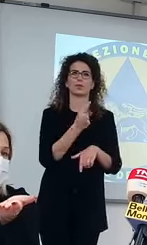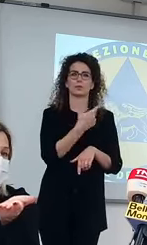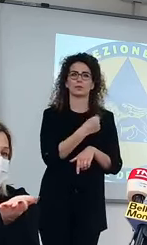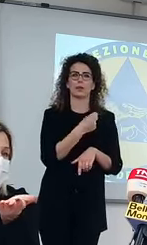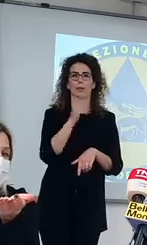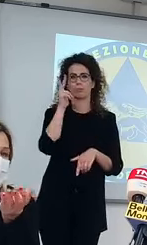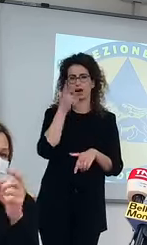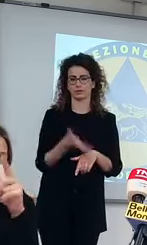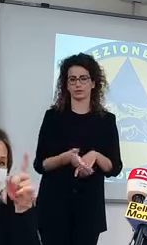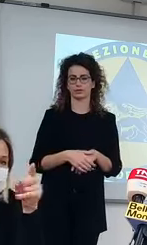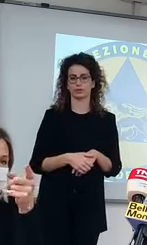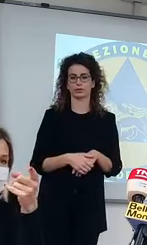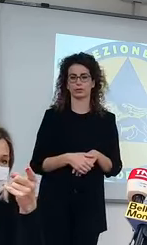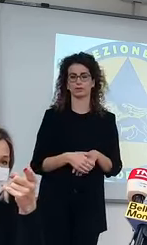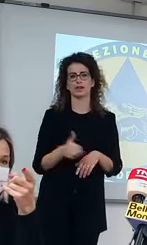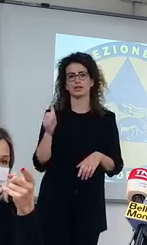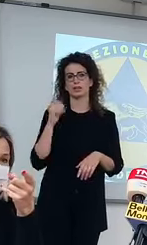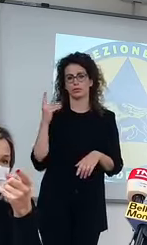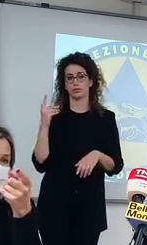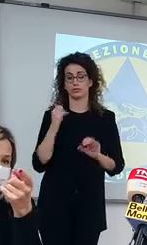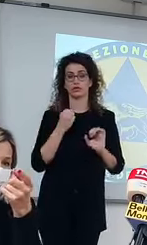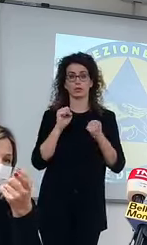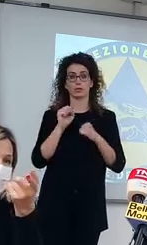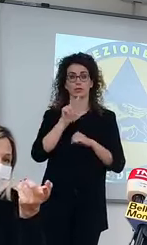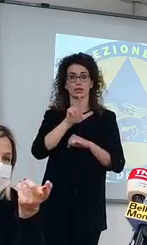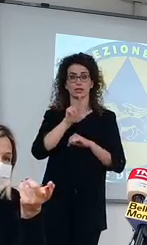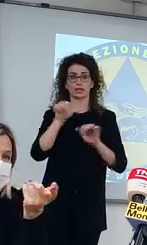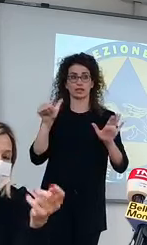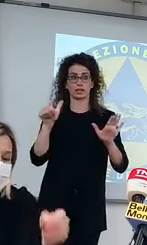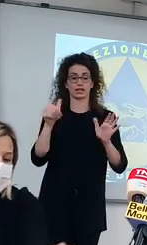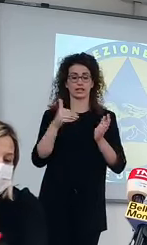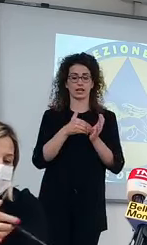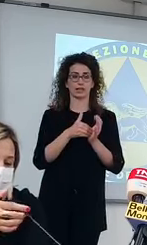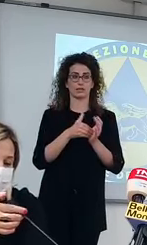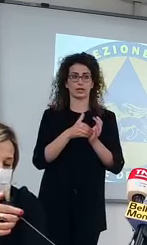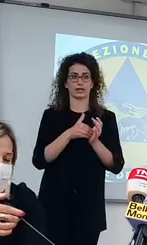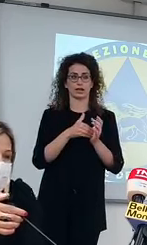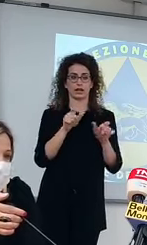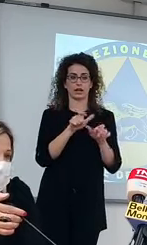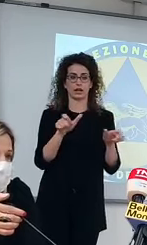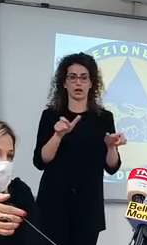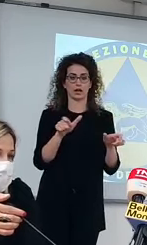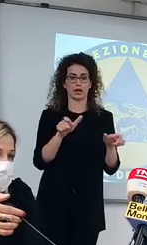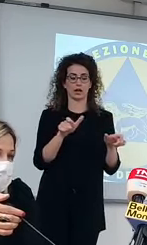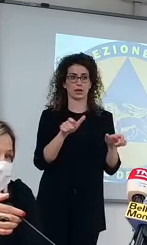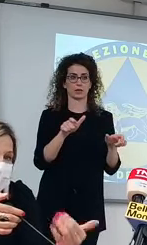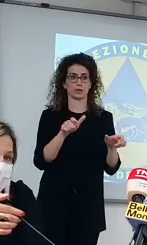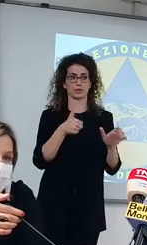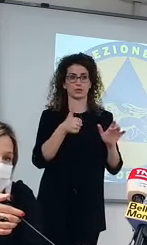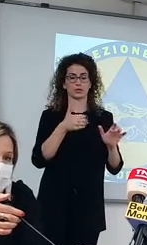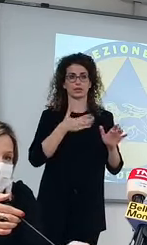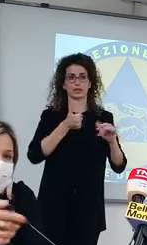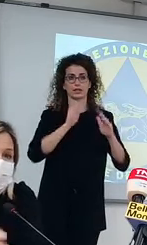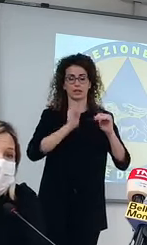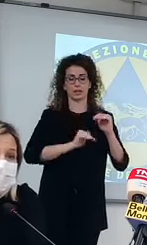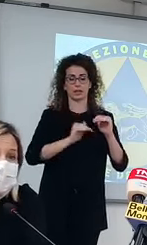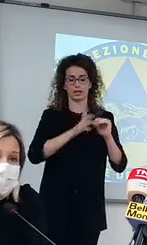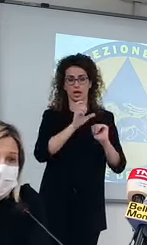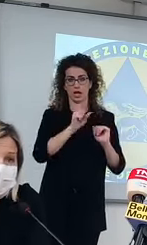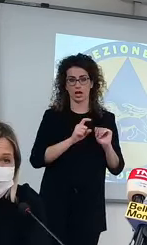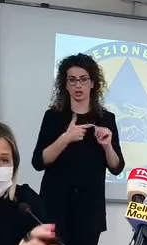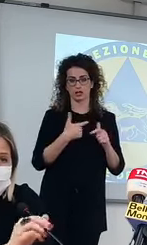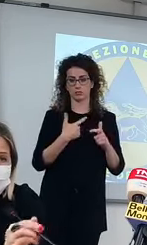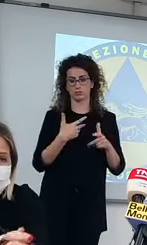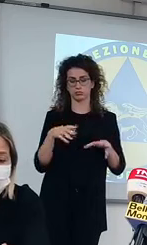Sabato e domenica hanno fatto anche i famosi 36.000 su 60 con AstraZeneca, ne hanno fatti anche sto fine settimana, quindi anche quelli sono già